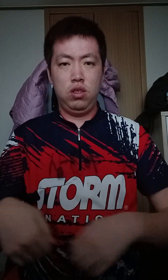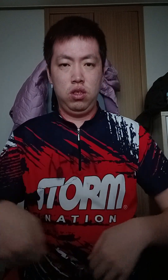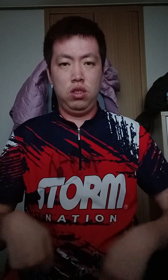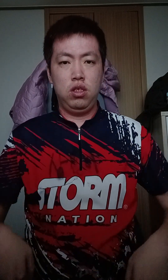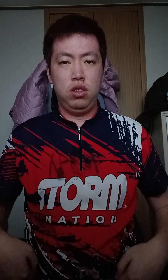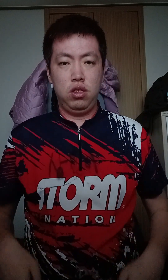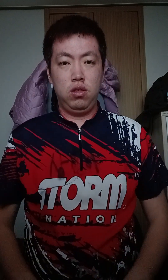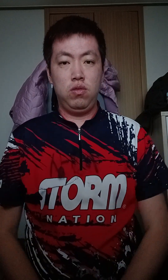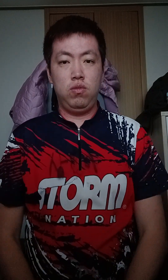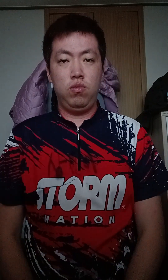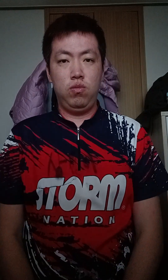안서연입니다.